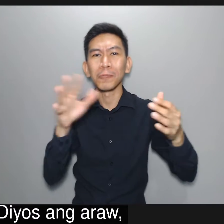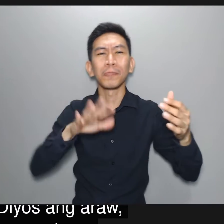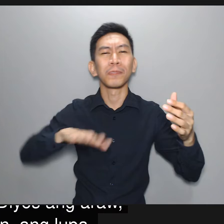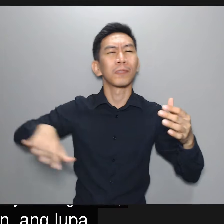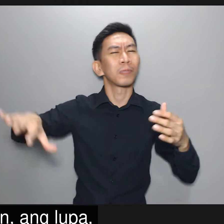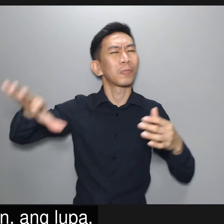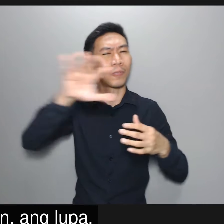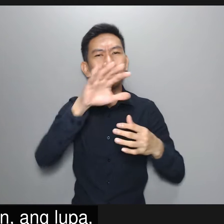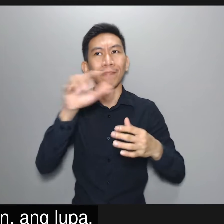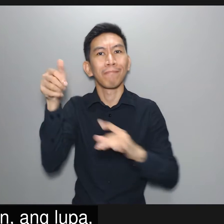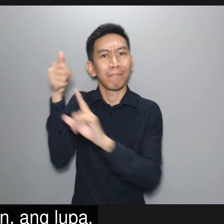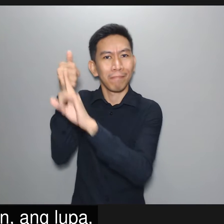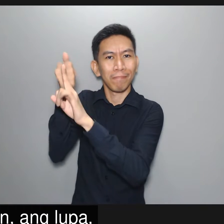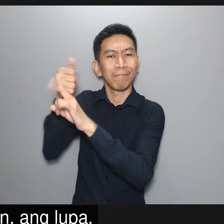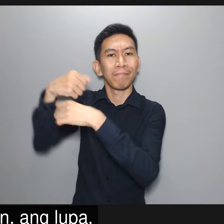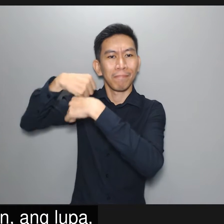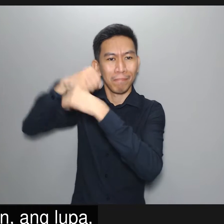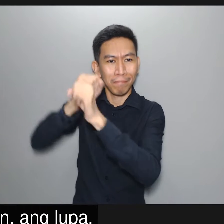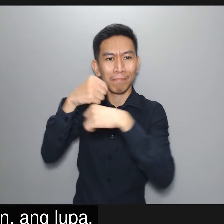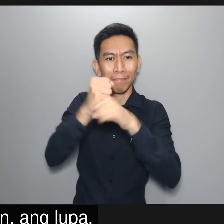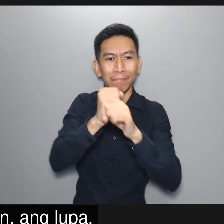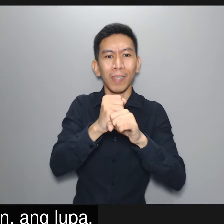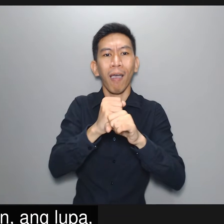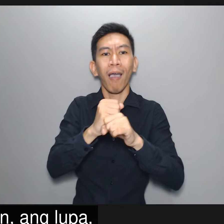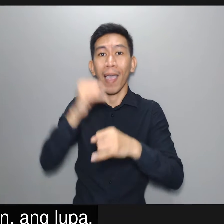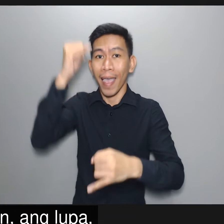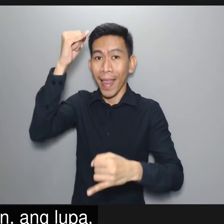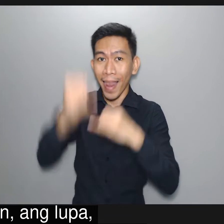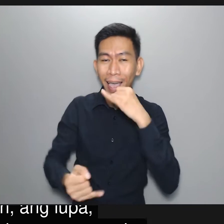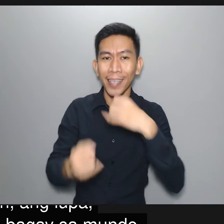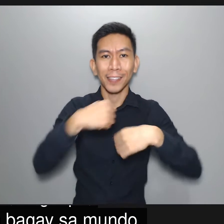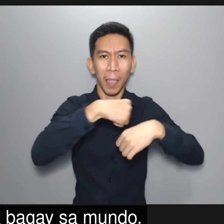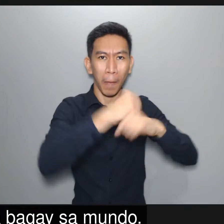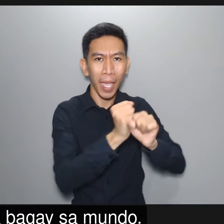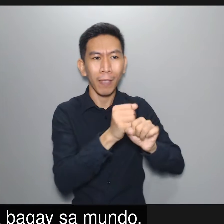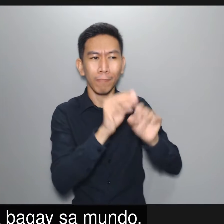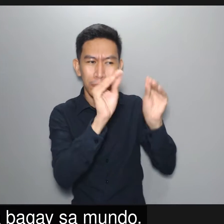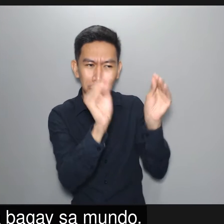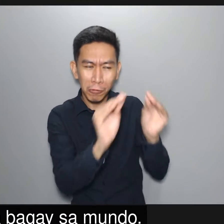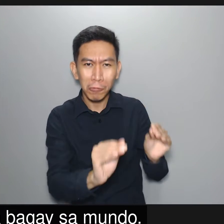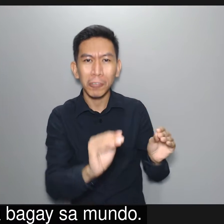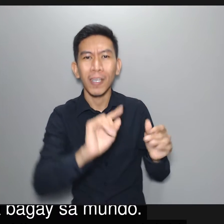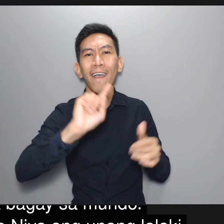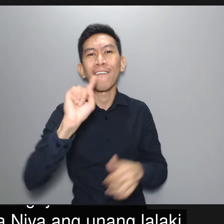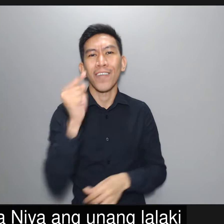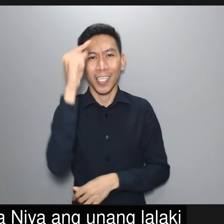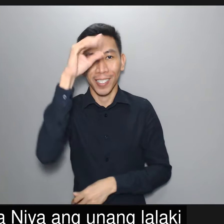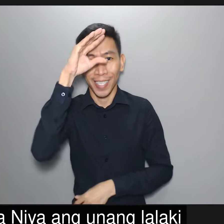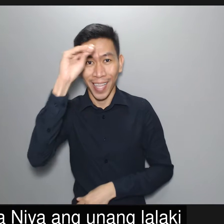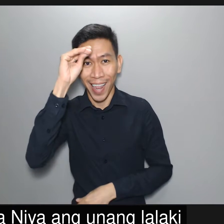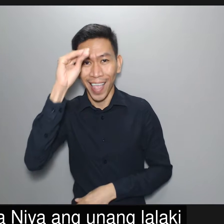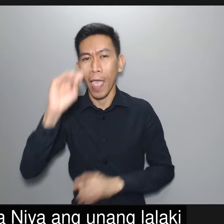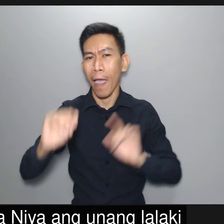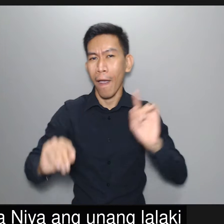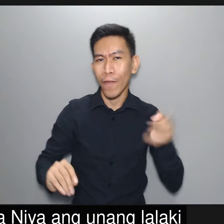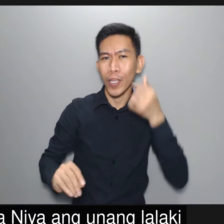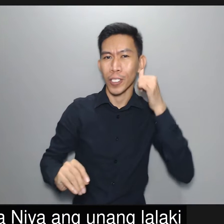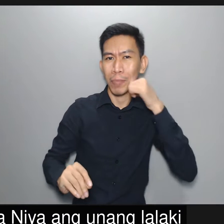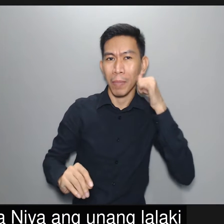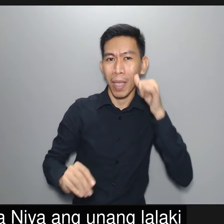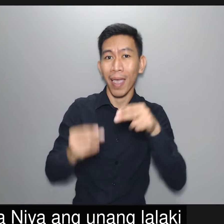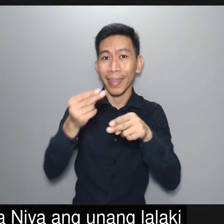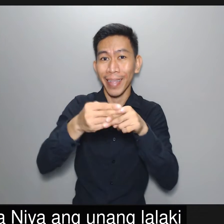mundo. Sa pangwakas ay ginawa niya ang unang lalaki at ang unang babae. Pinangalanan niya